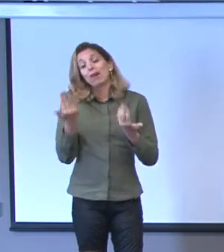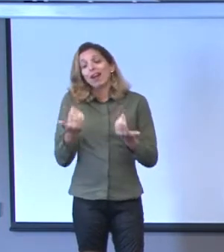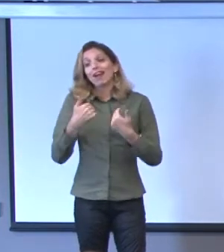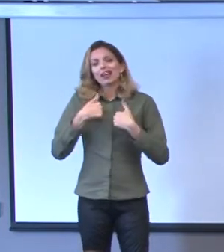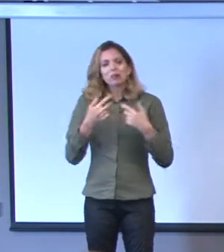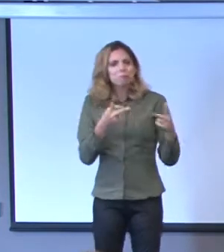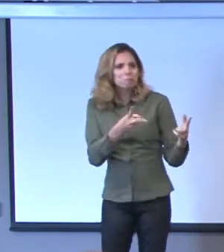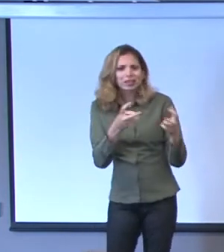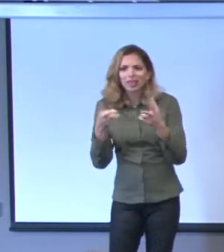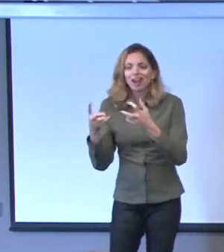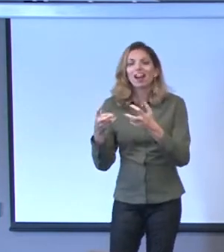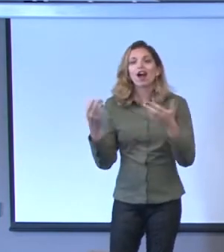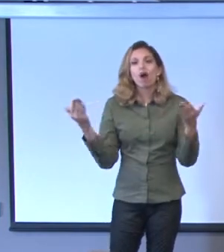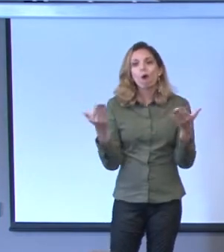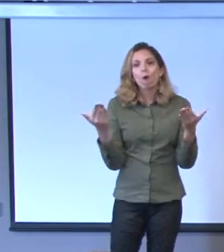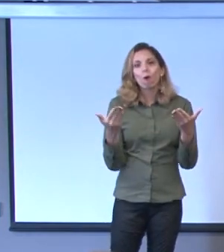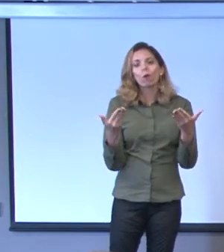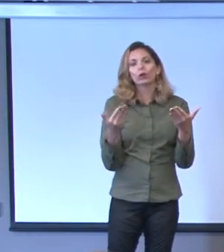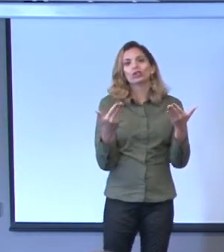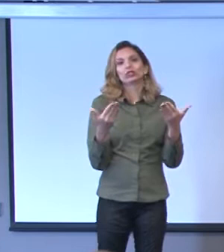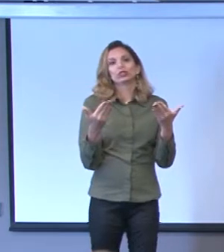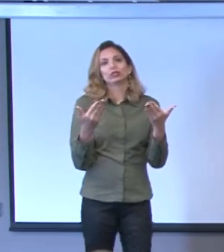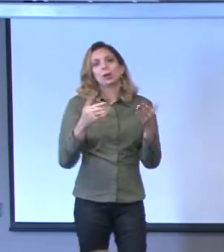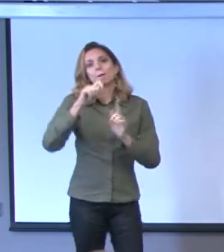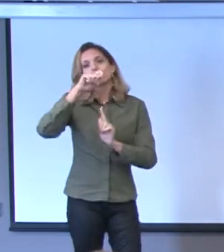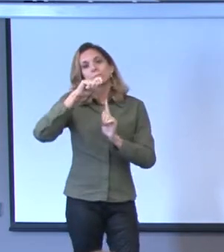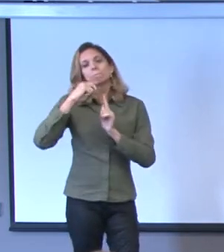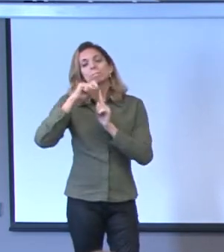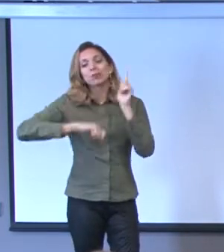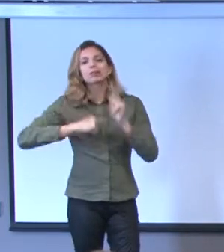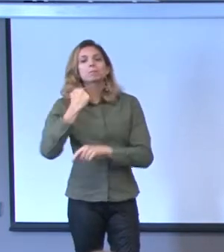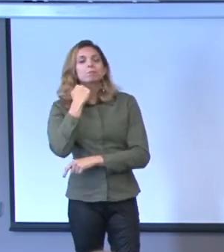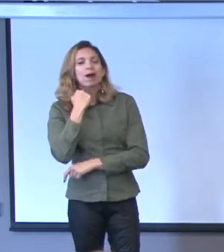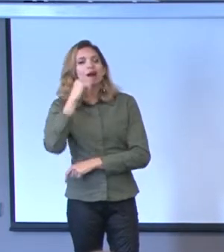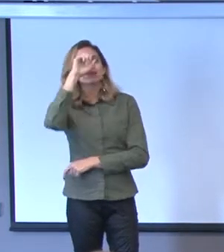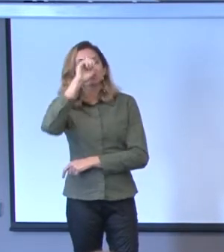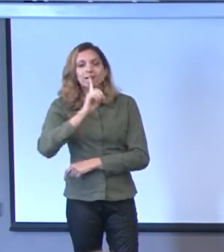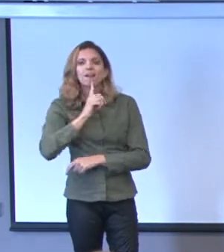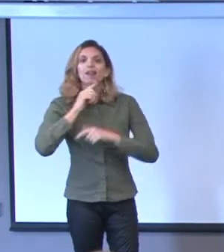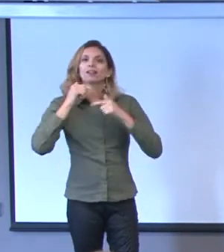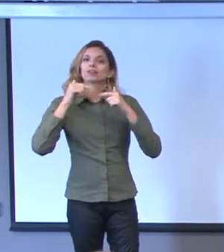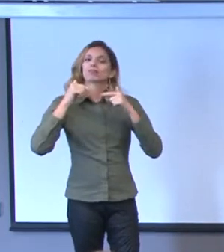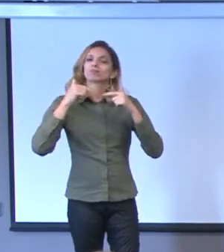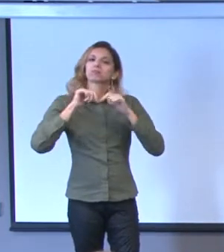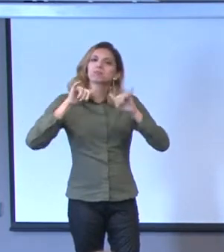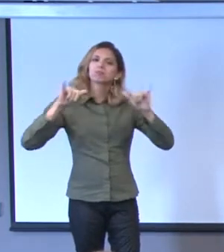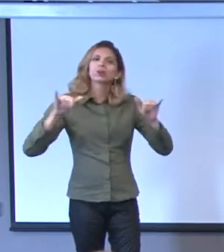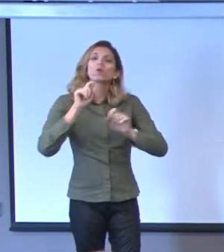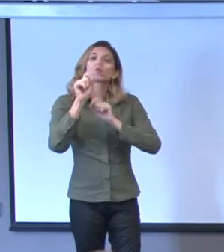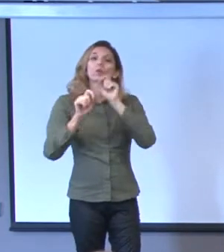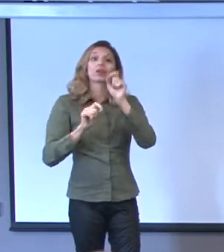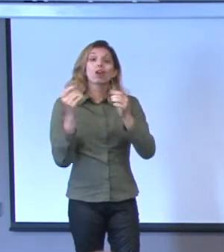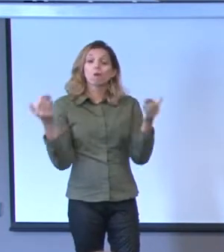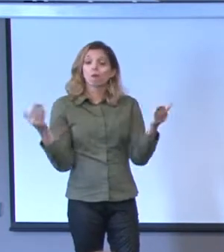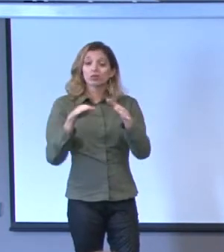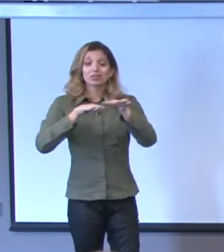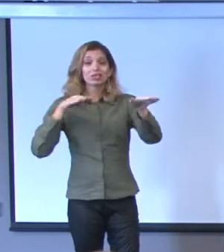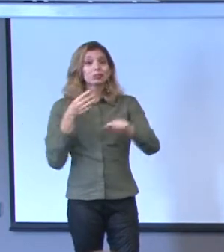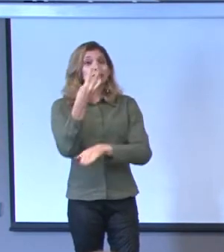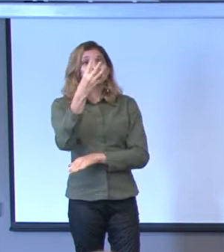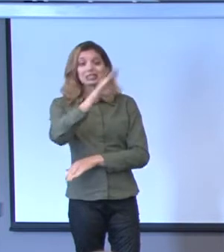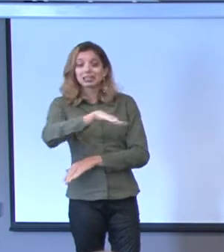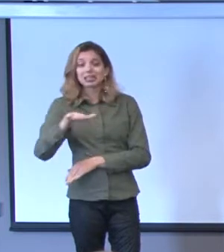ver que hoje, no Maio Amarelo, estamos fazendo a campanha que, no trânsito do Brasil, 3 crianças morrem por